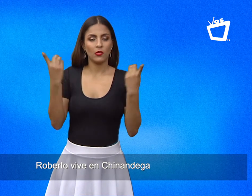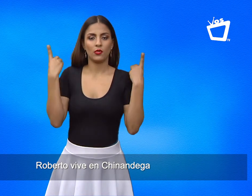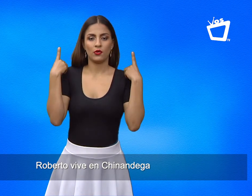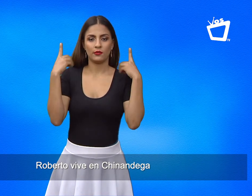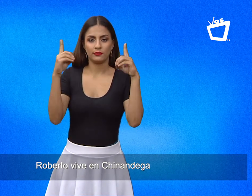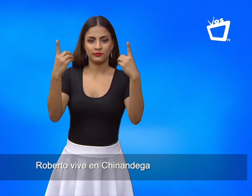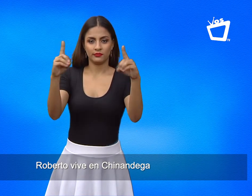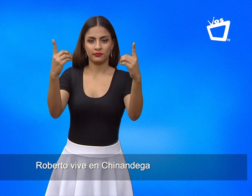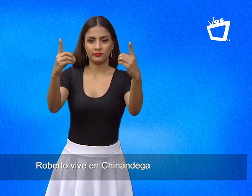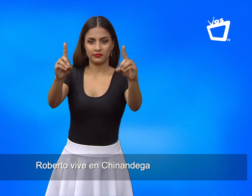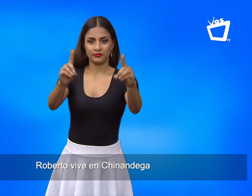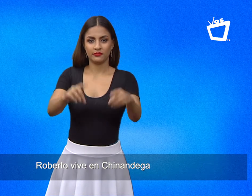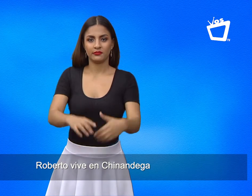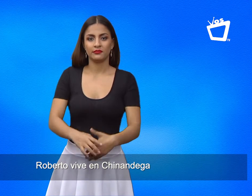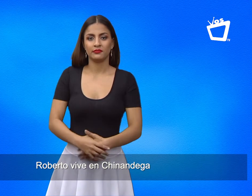Roberto vive en Chinandega.